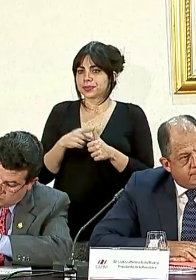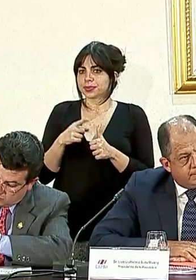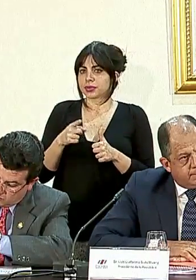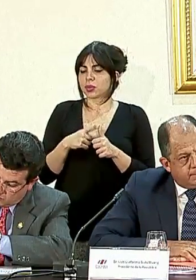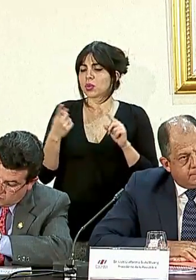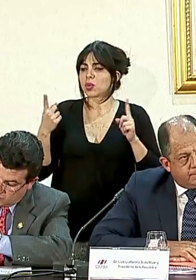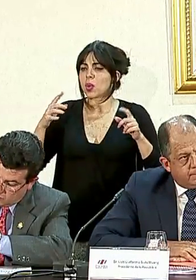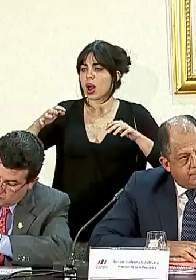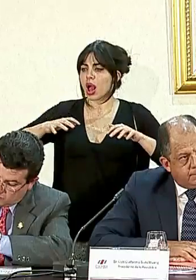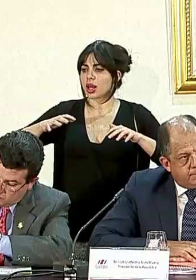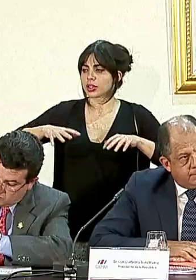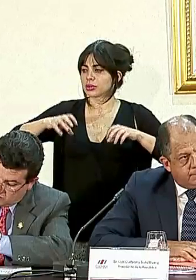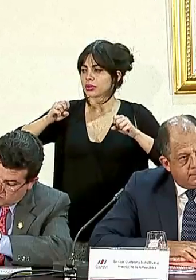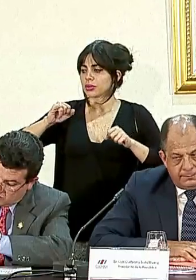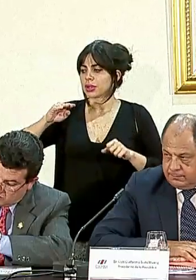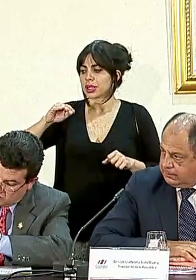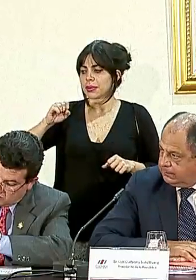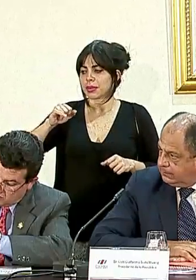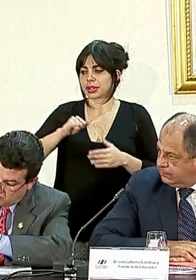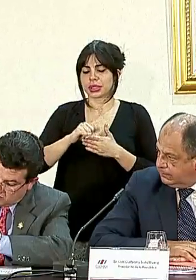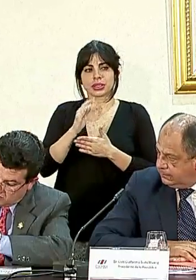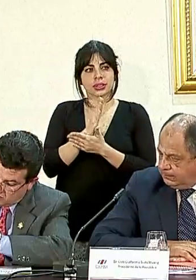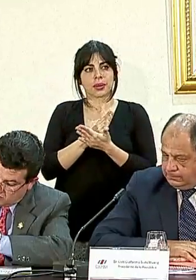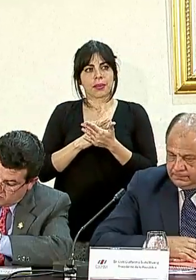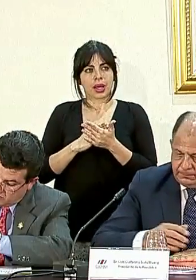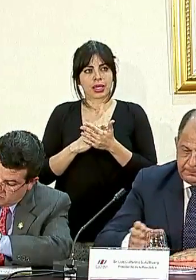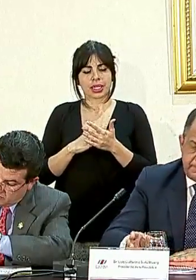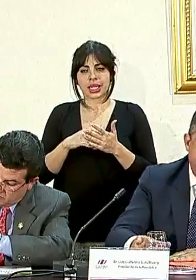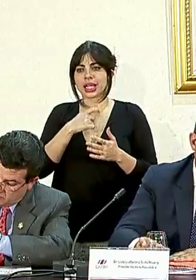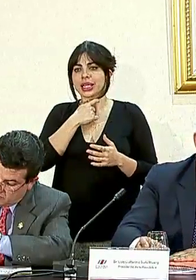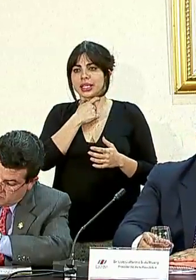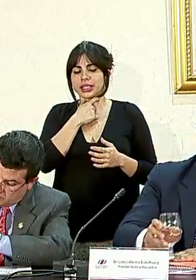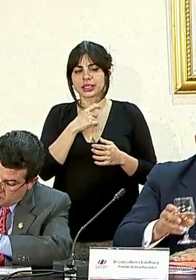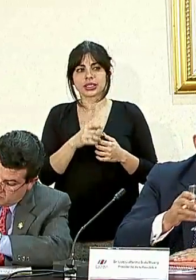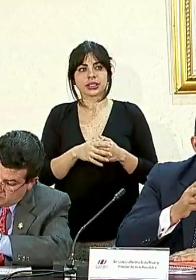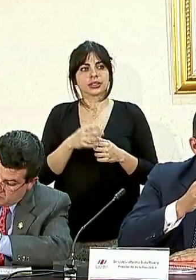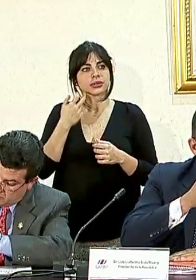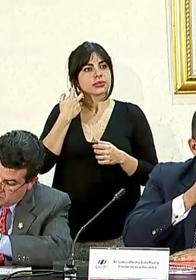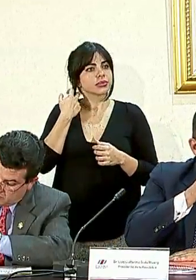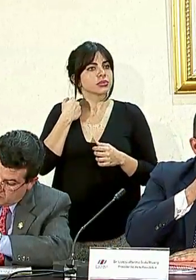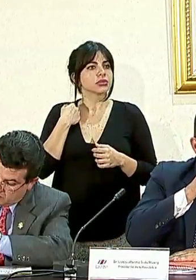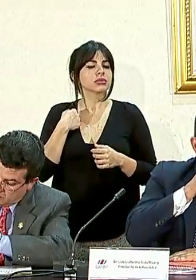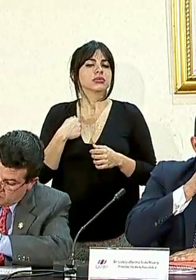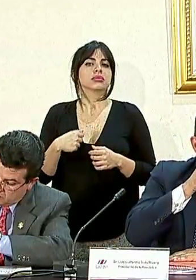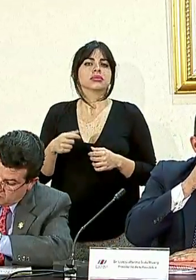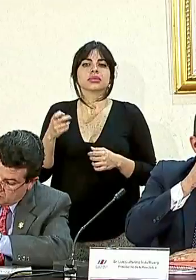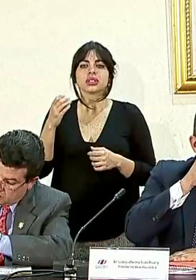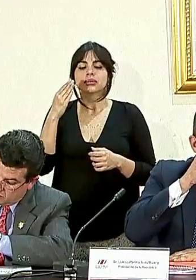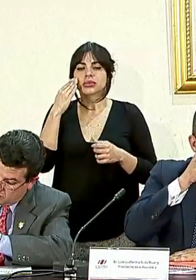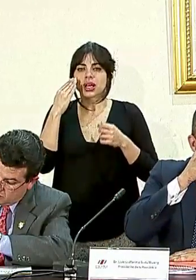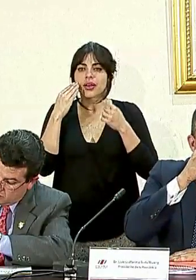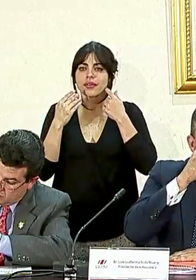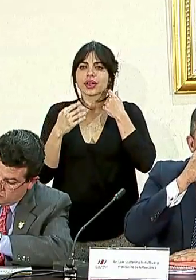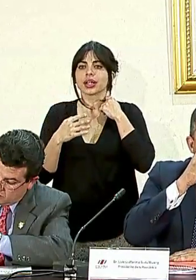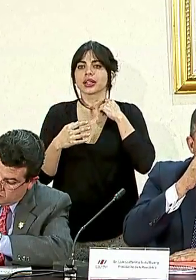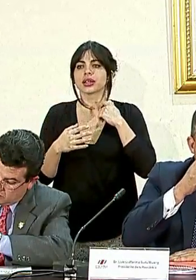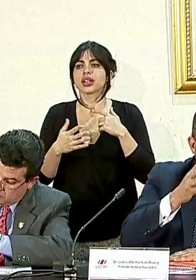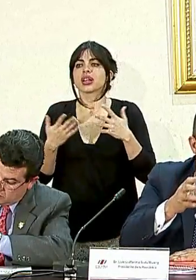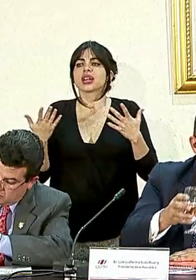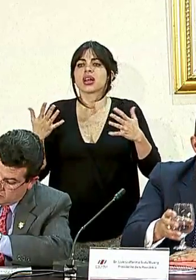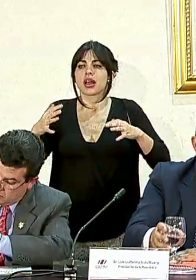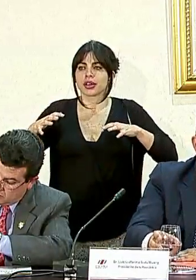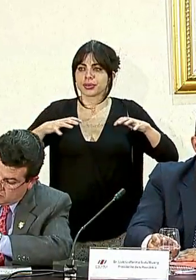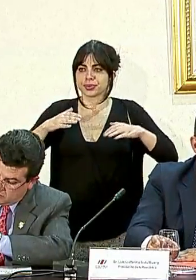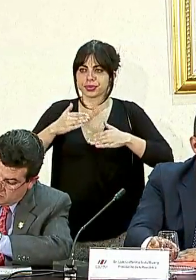¿qué acciones está tomando el IMAS en esta fase de la crisis? Que quisiéramos saber qué ha